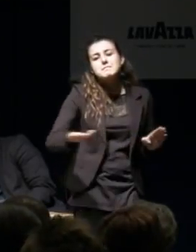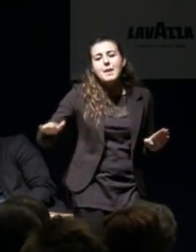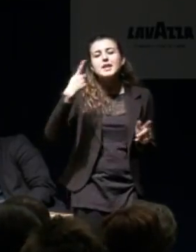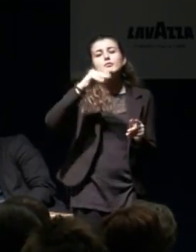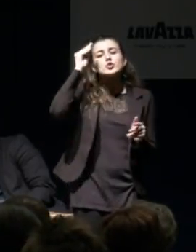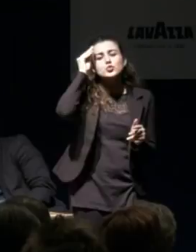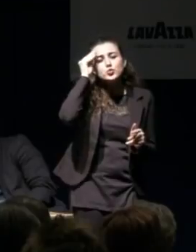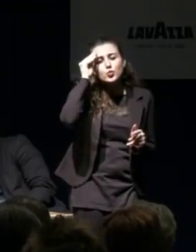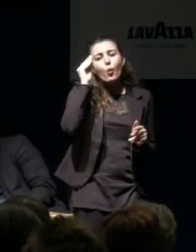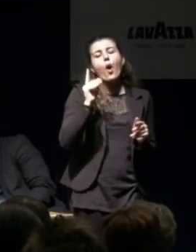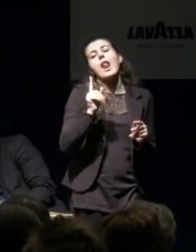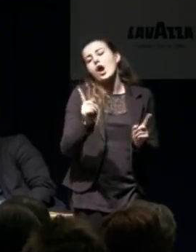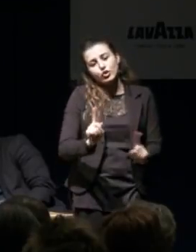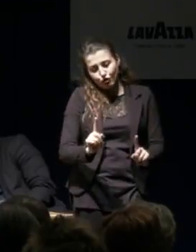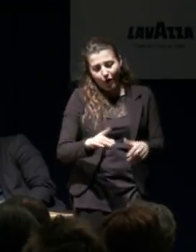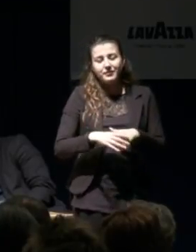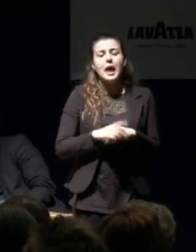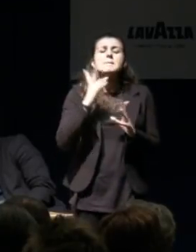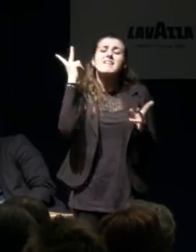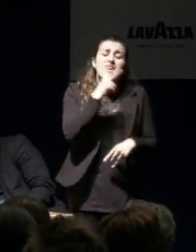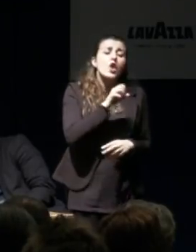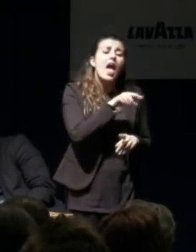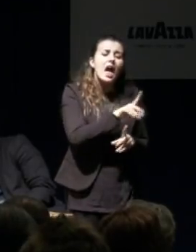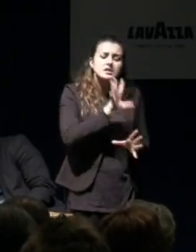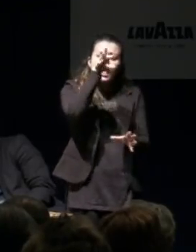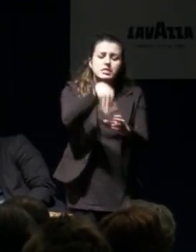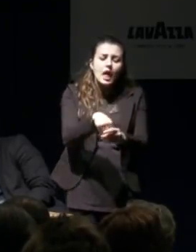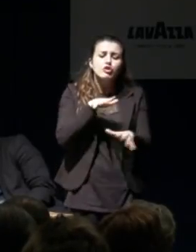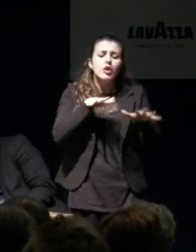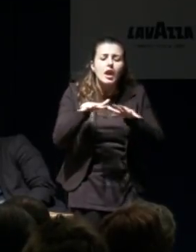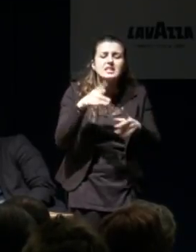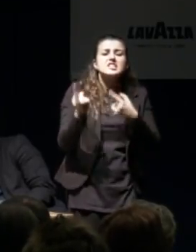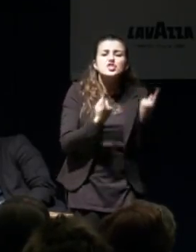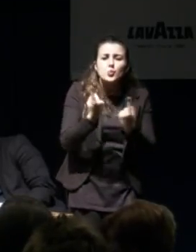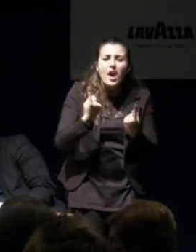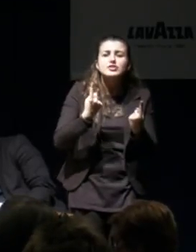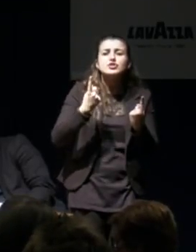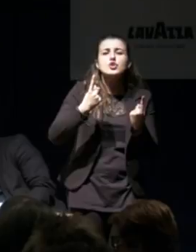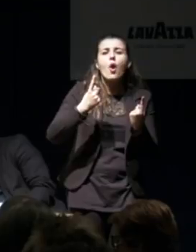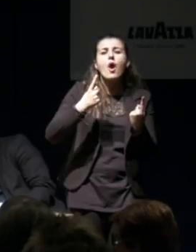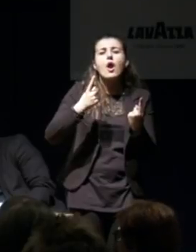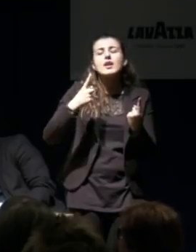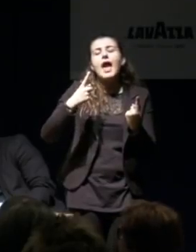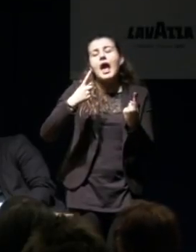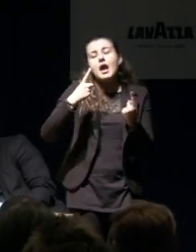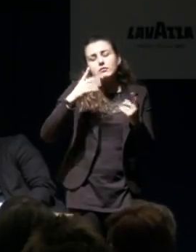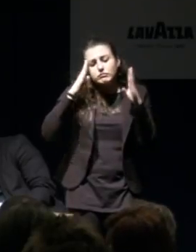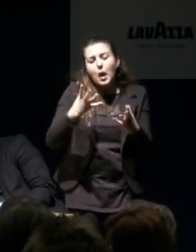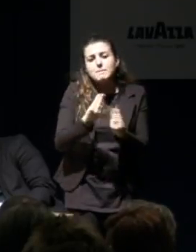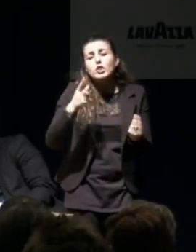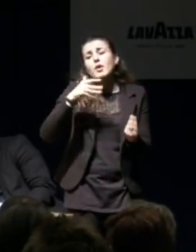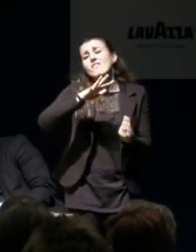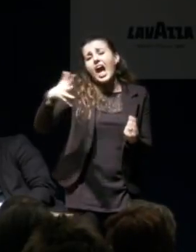scuola per questi per questi problemi però era dentro un meccanismo in cui c'erano altri che si occupavano di queste cose c'era